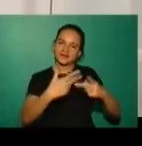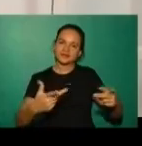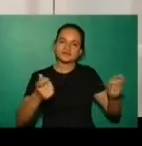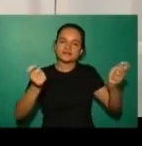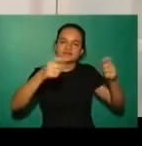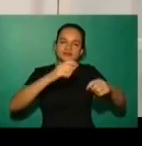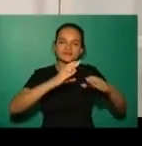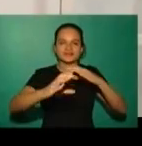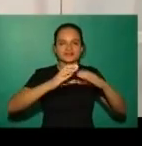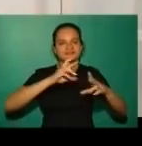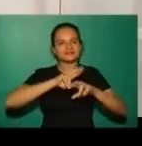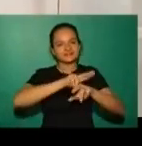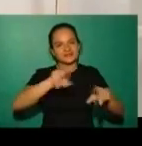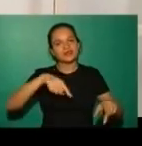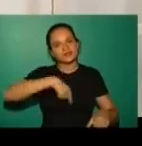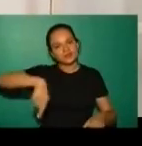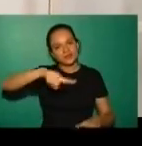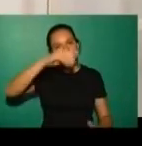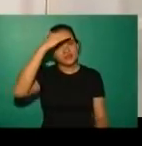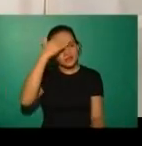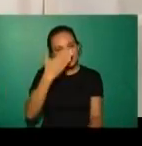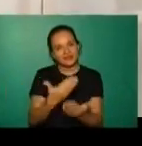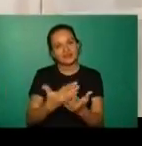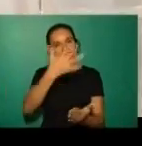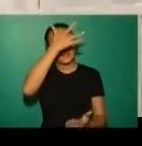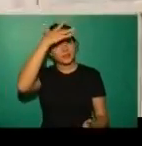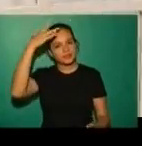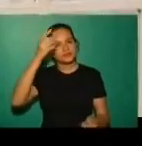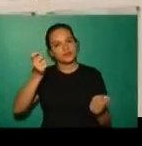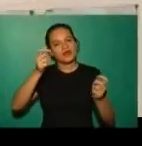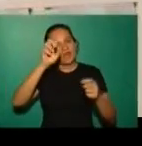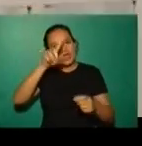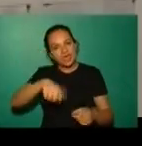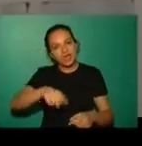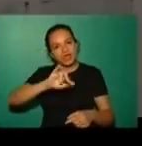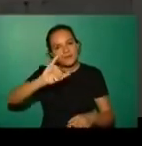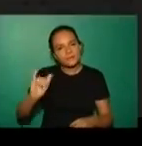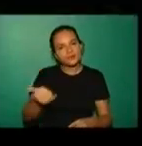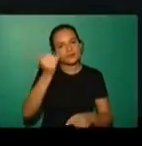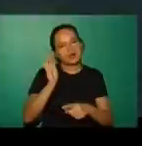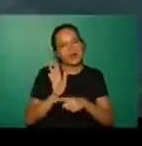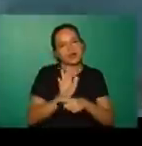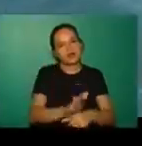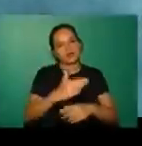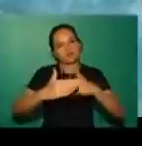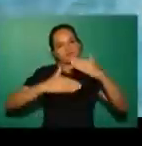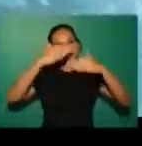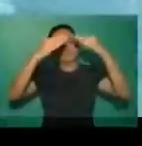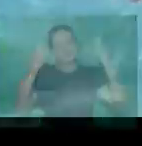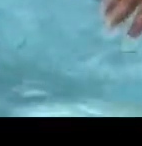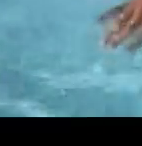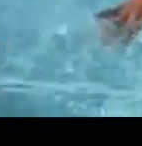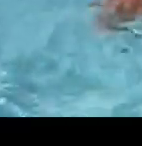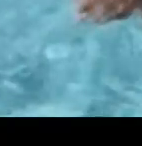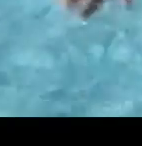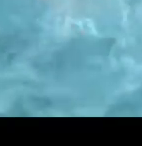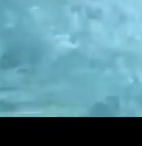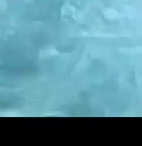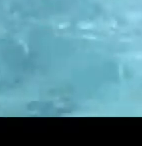de se comunicar. Acreditar nas pessoas é dar a elas oportunidade.